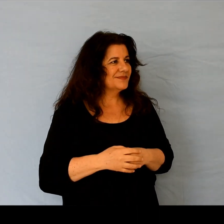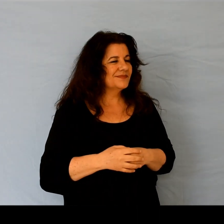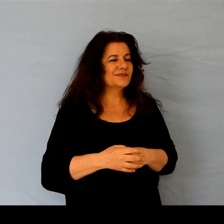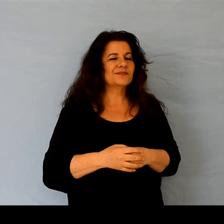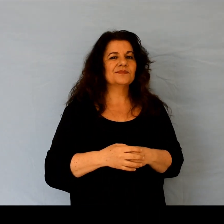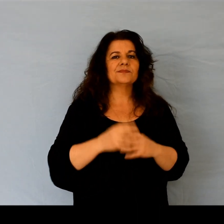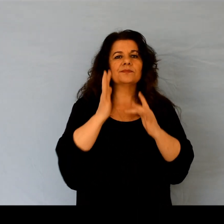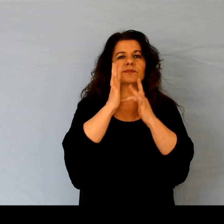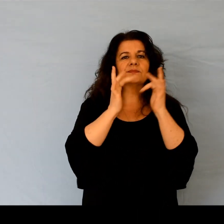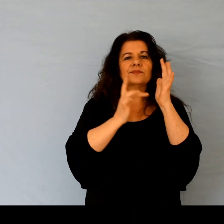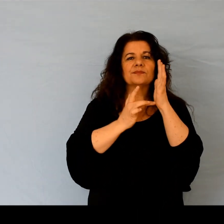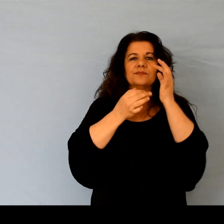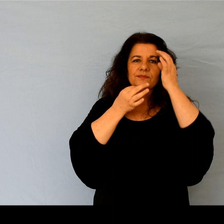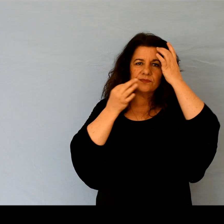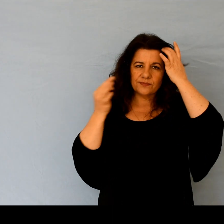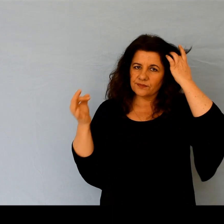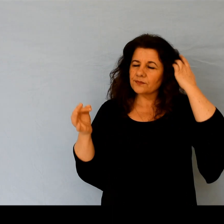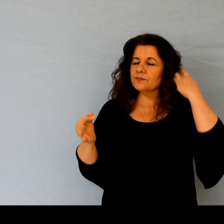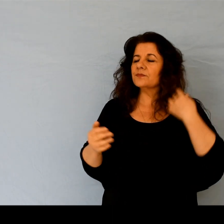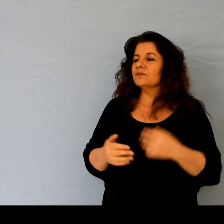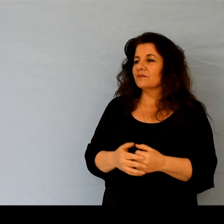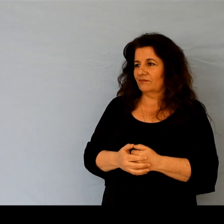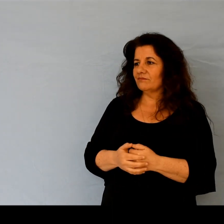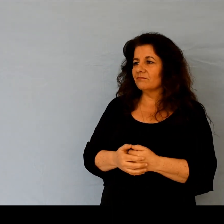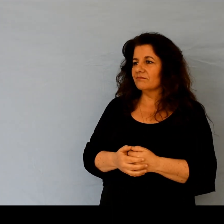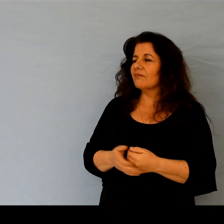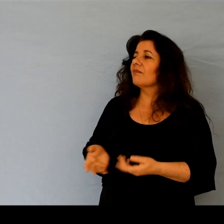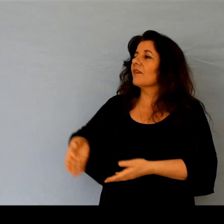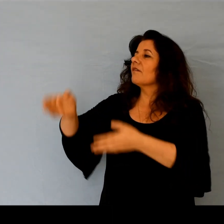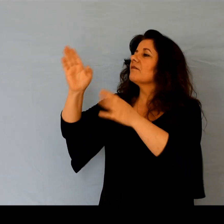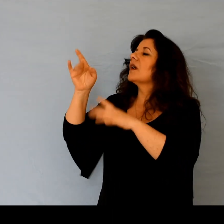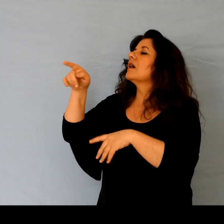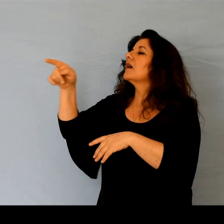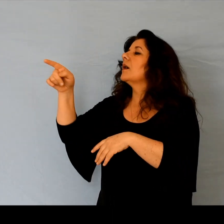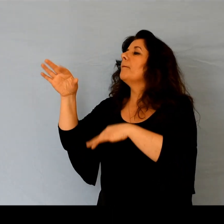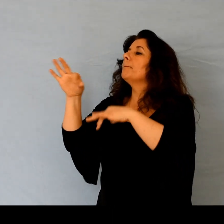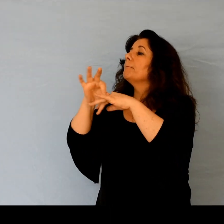Jésus lui dit : « Va, appelle ton mari et reviens. »